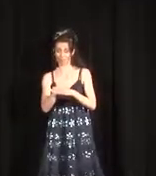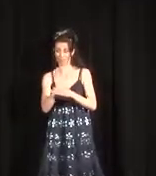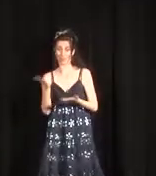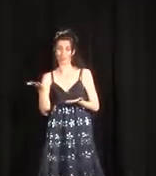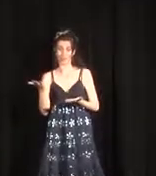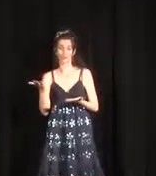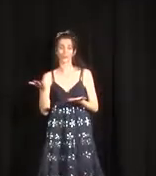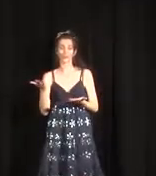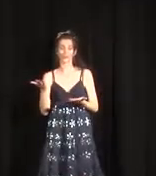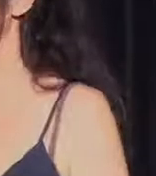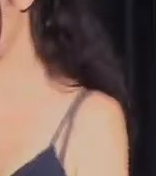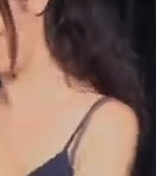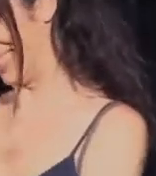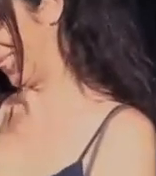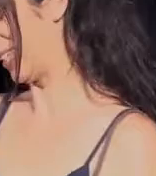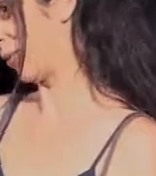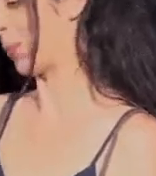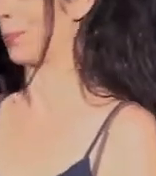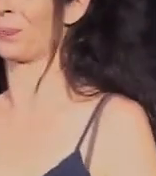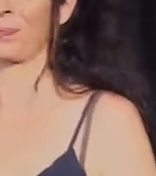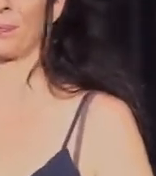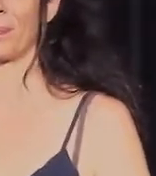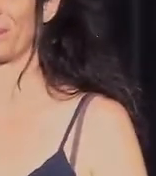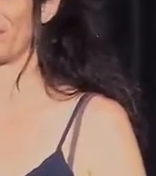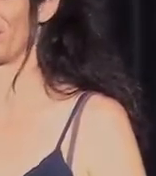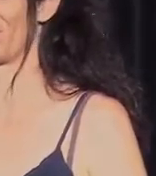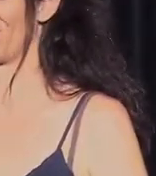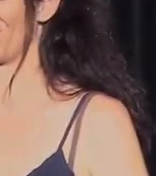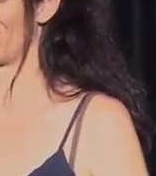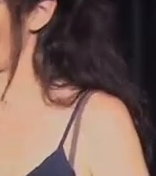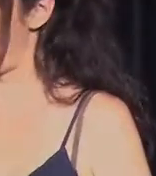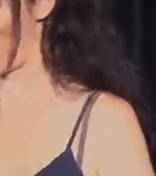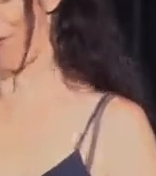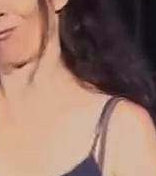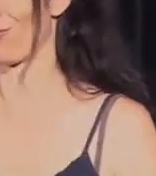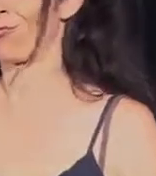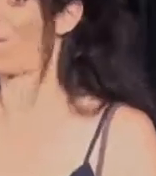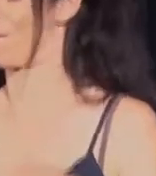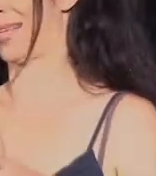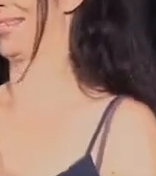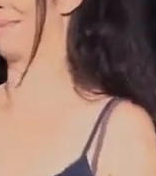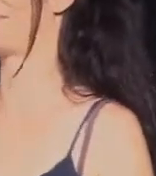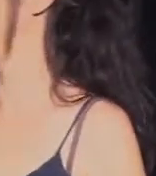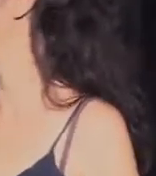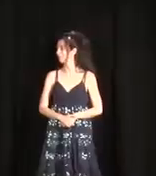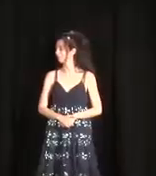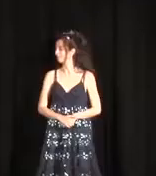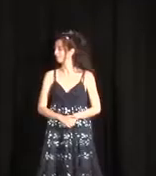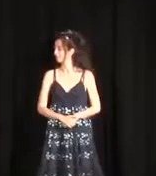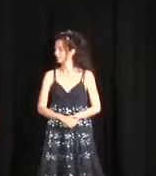aperçu de son beau métier. Et là, on compte sur vous, la participation du public. Je vous souhaite